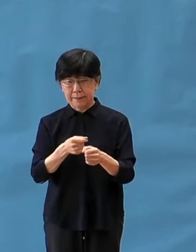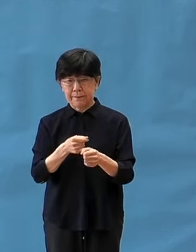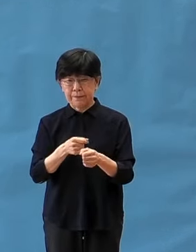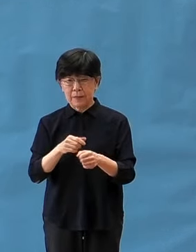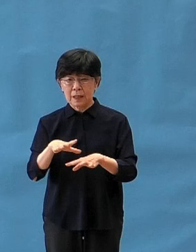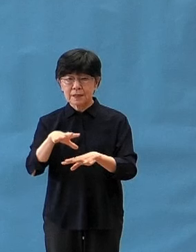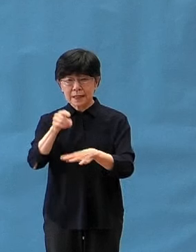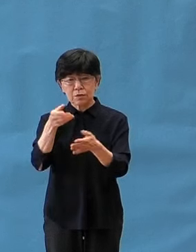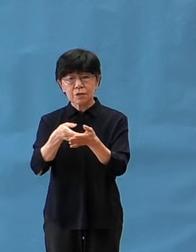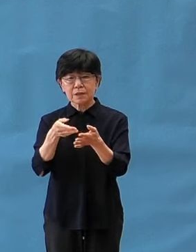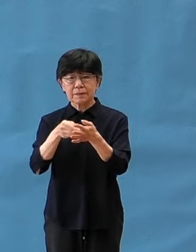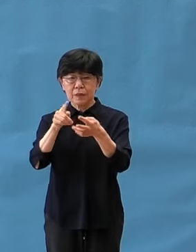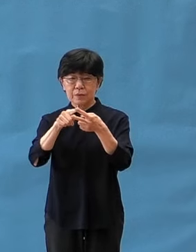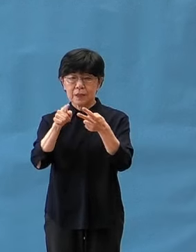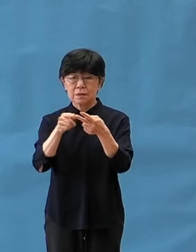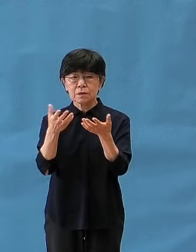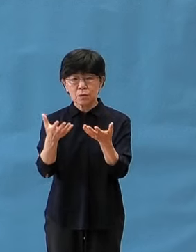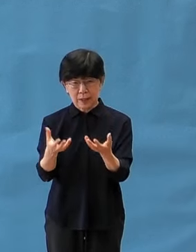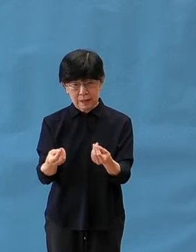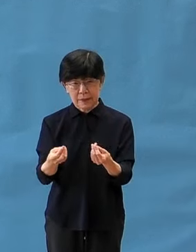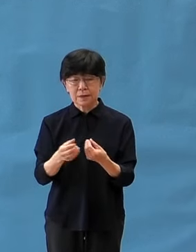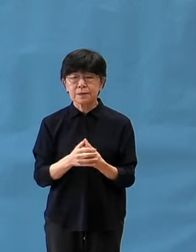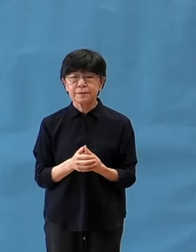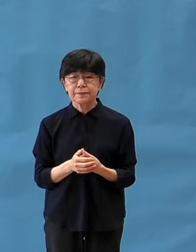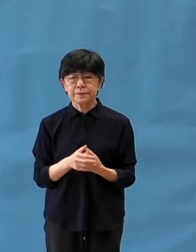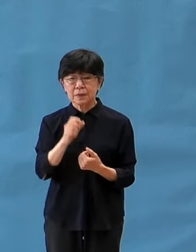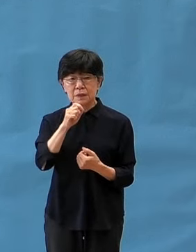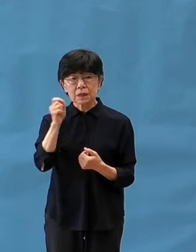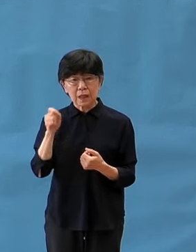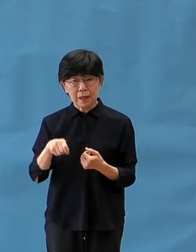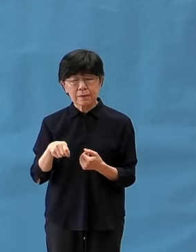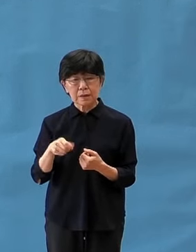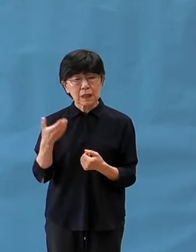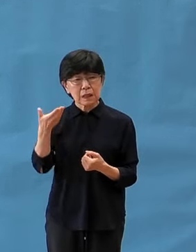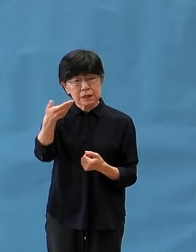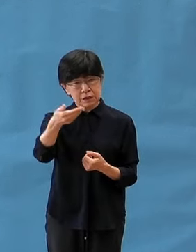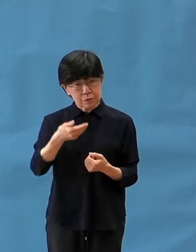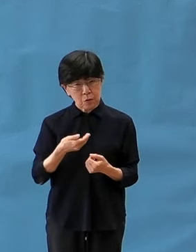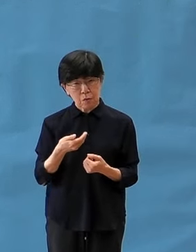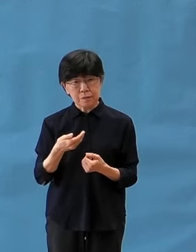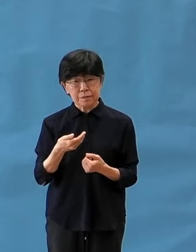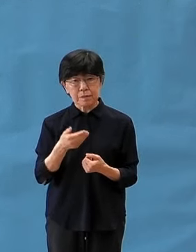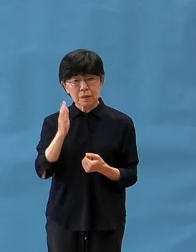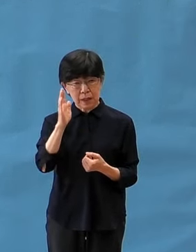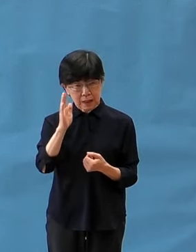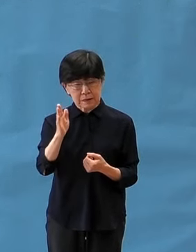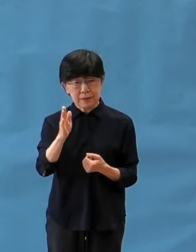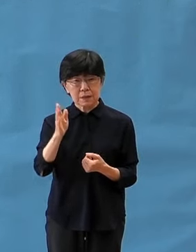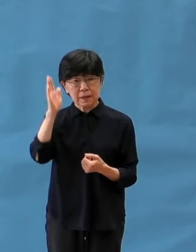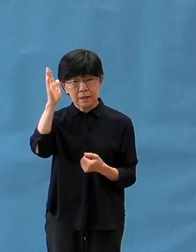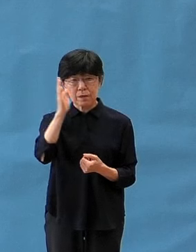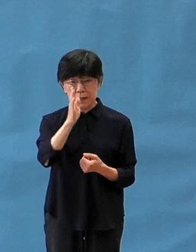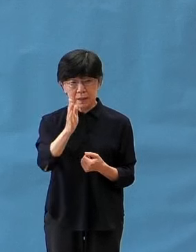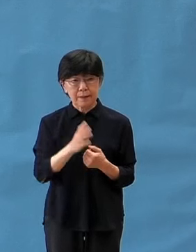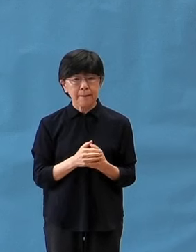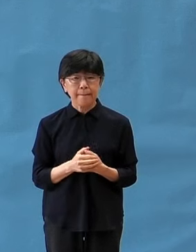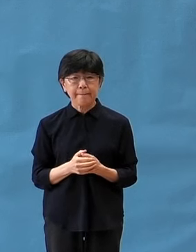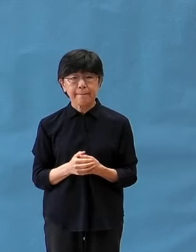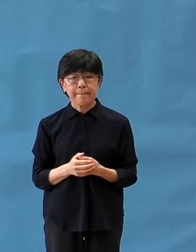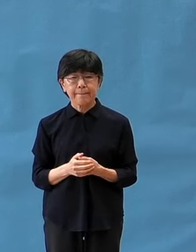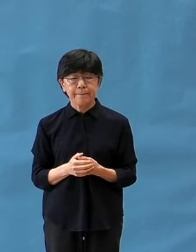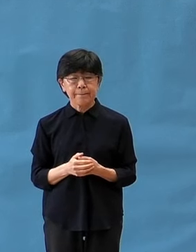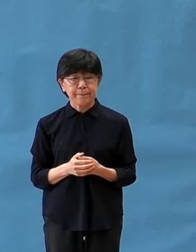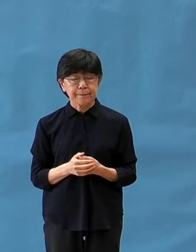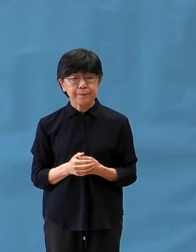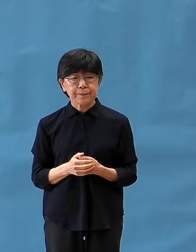2点以上でございます。 それではご質問をお受けしますので、挙手をお願いいたします。